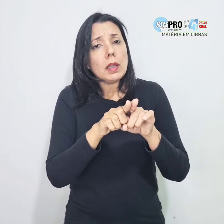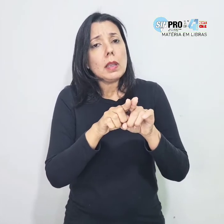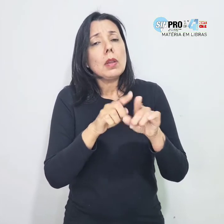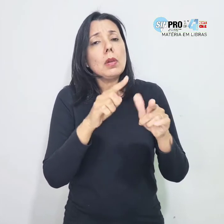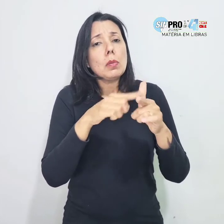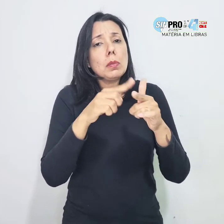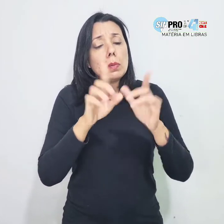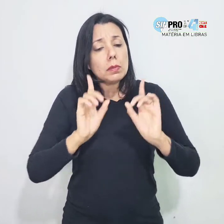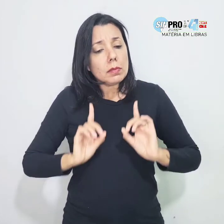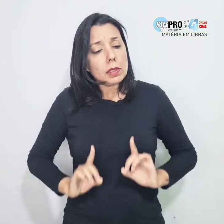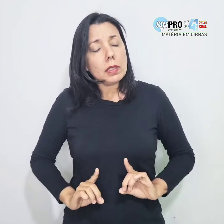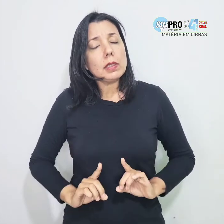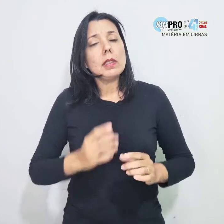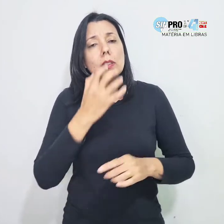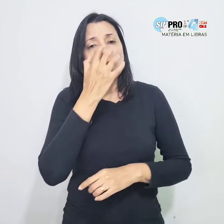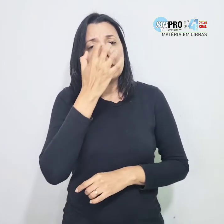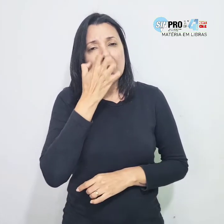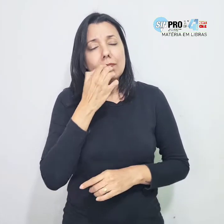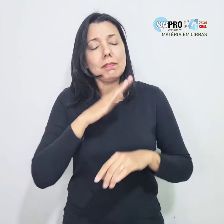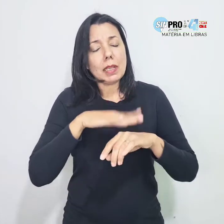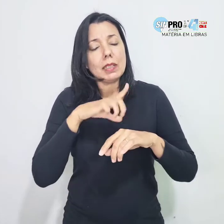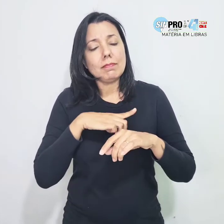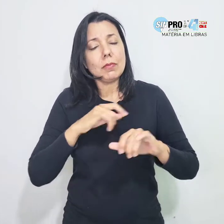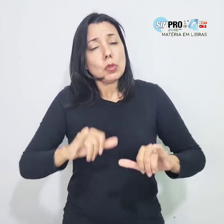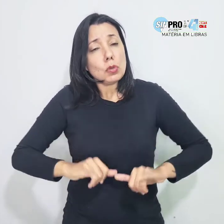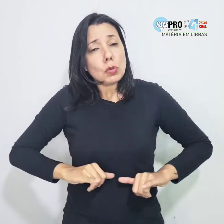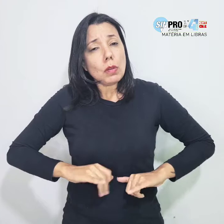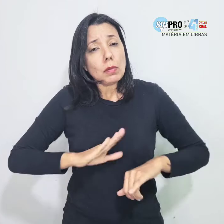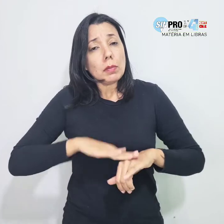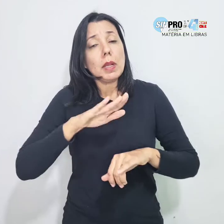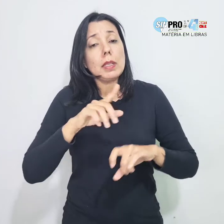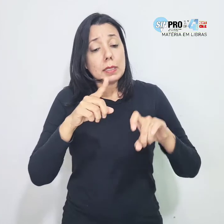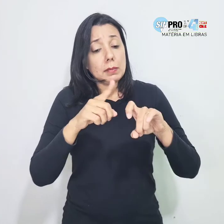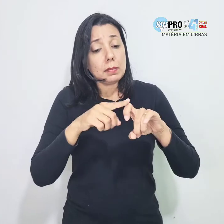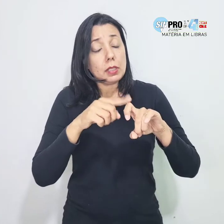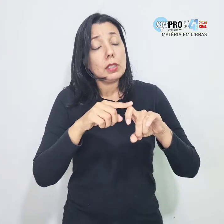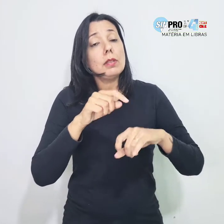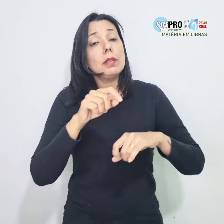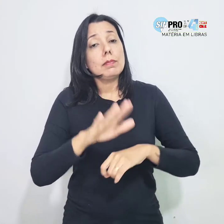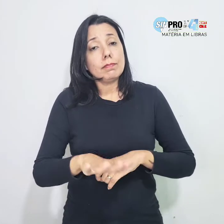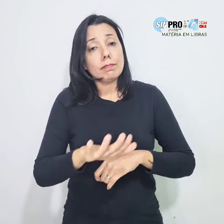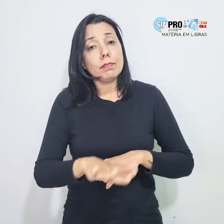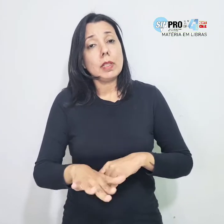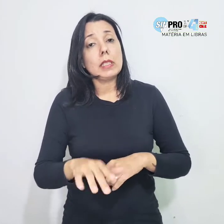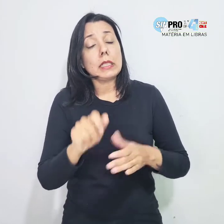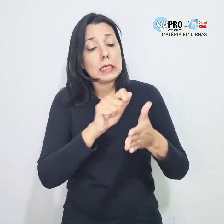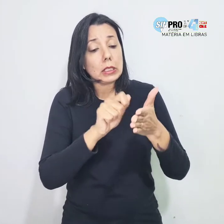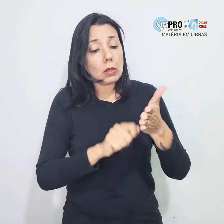que sofrem mais, diz a pediatra Liz Mader, uma das profissionais que assinaram a carta.